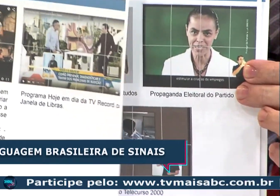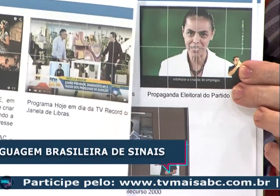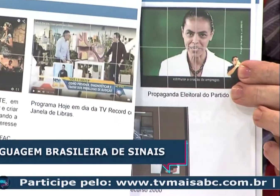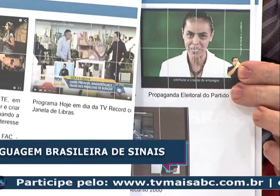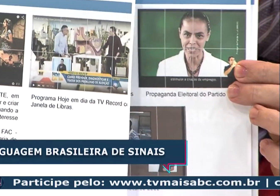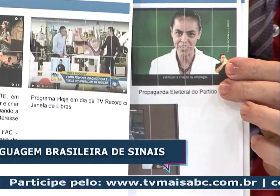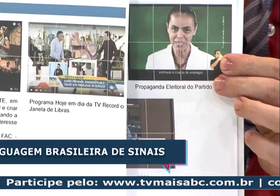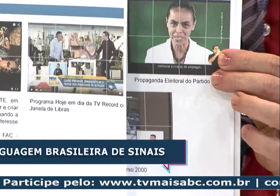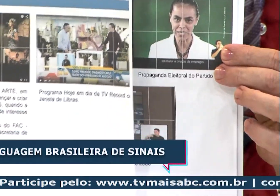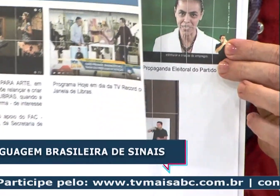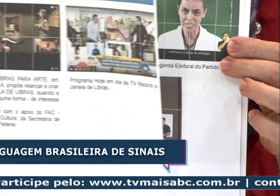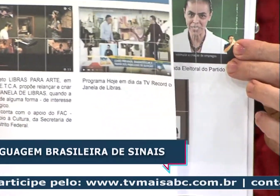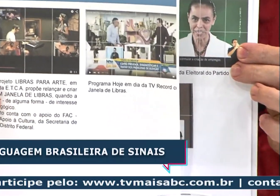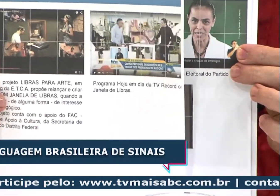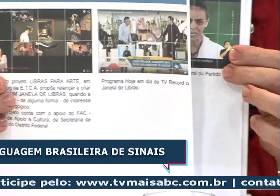que não era o apropriado